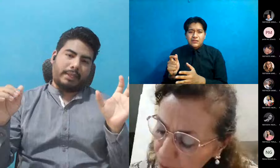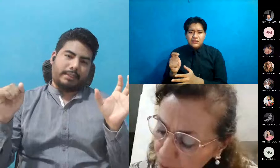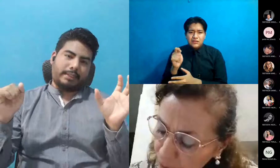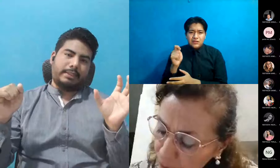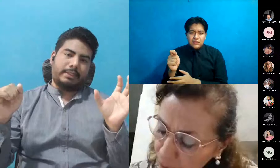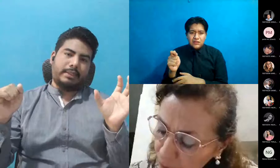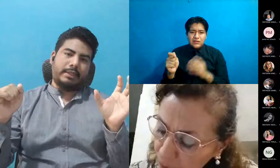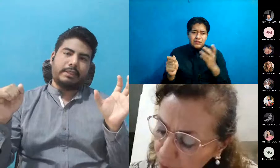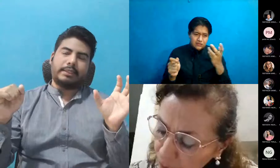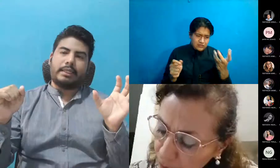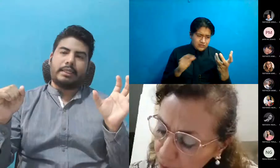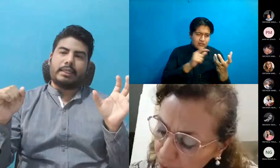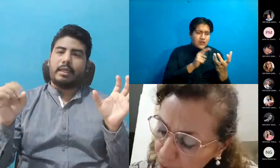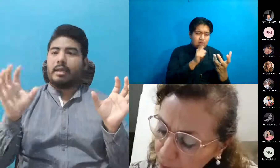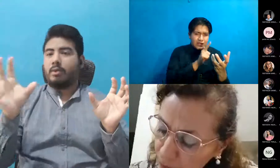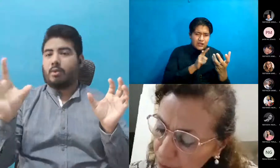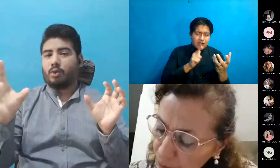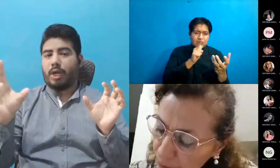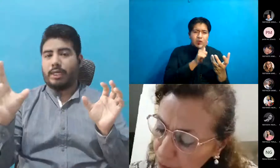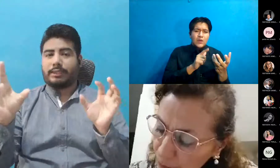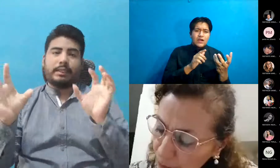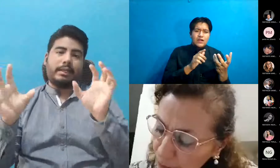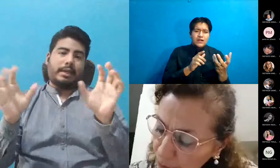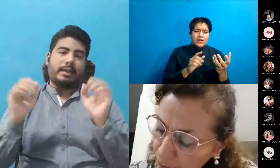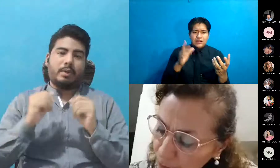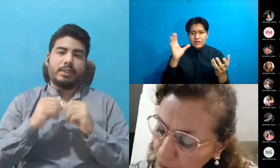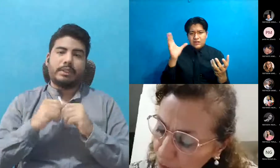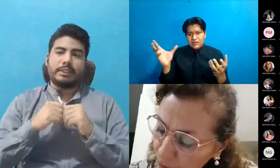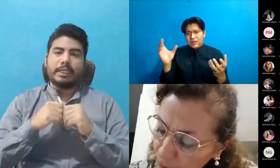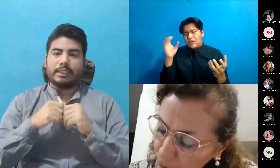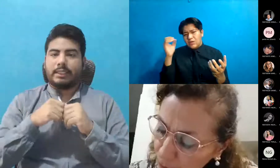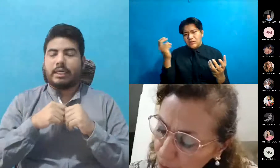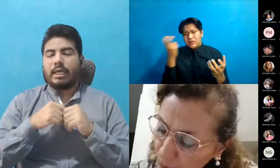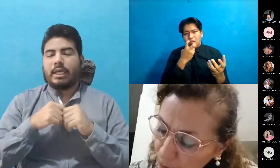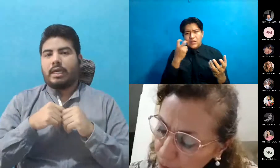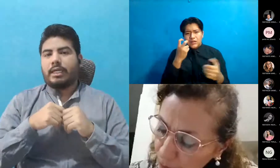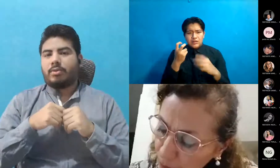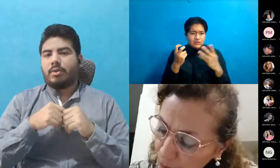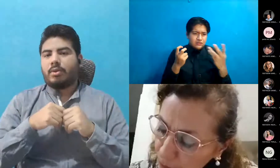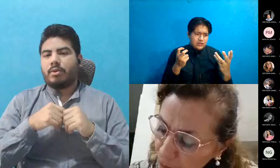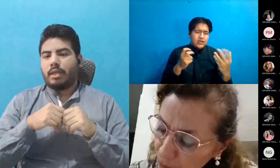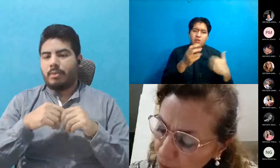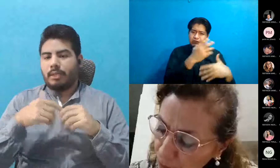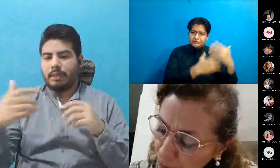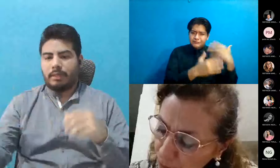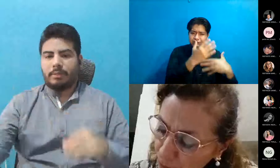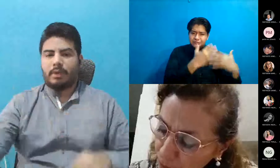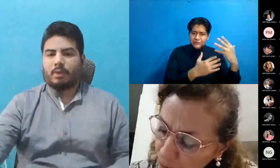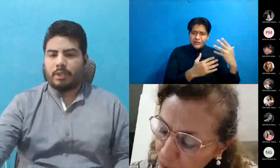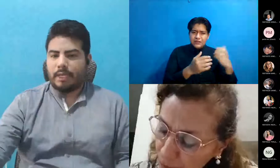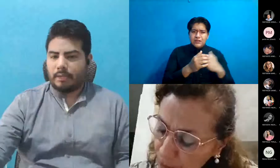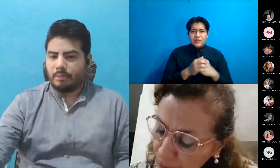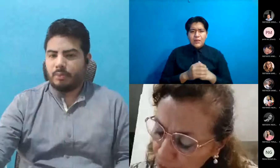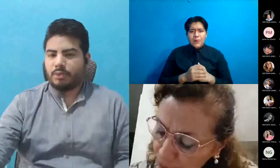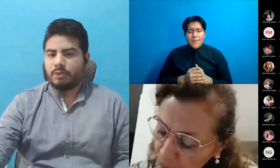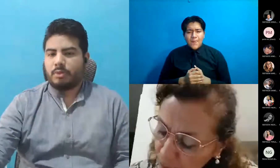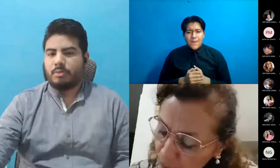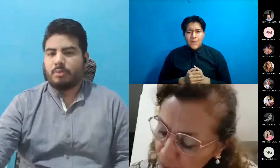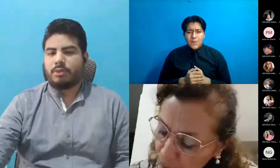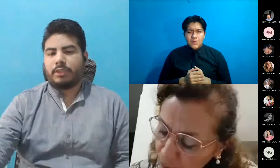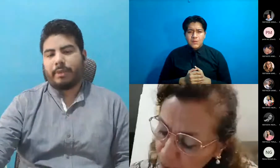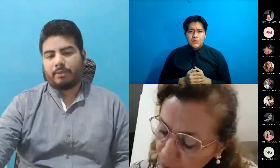visogestuales somáticas, es decir, lenguas orales y lenguas de señas. Y esto también repercute